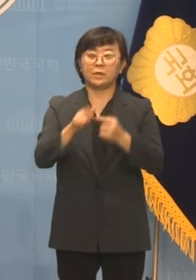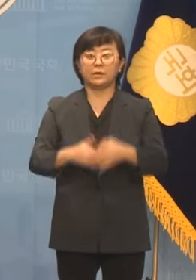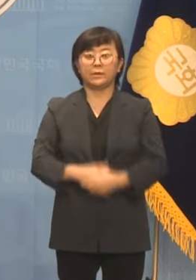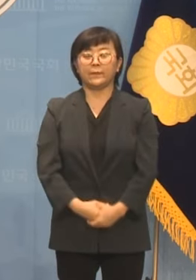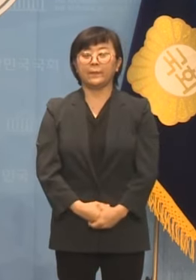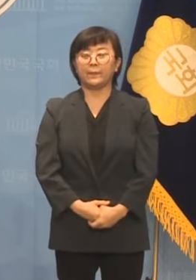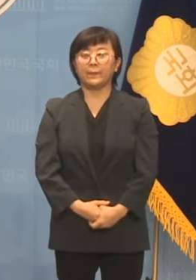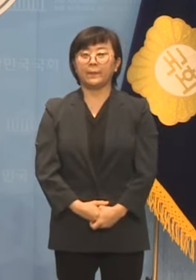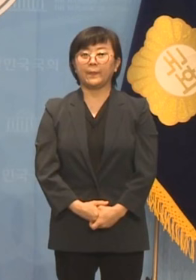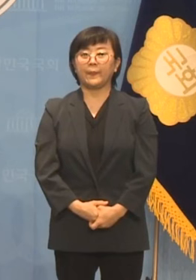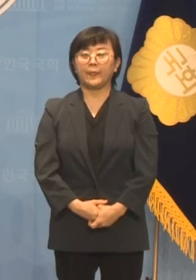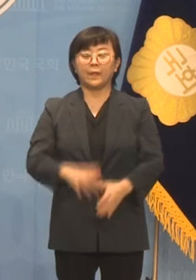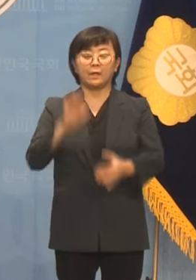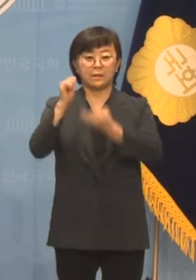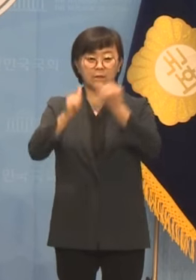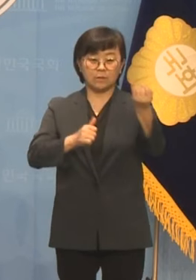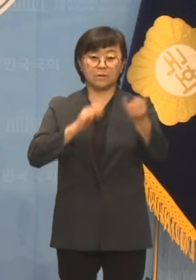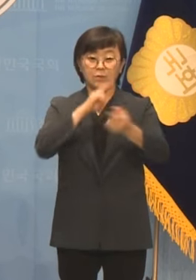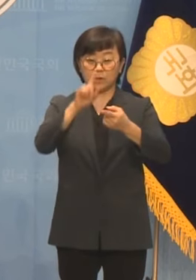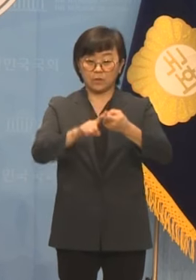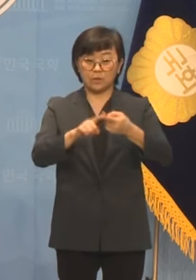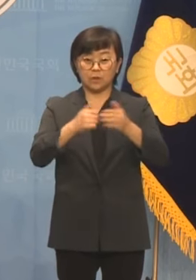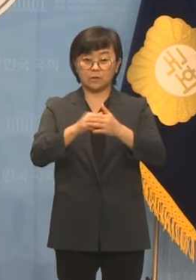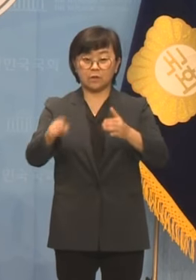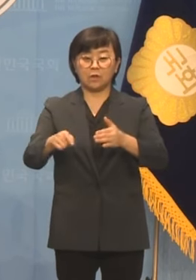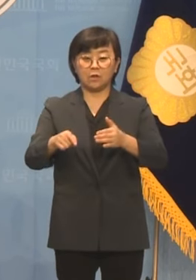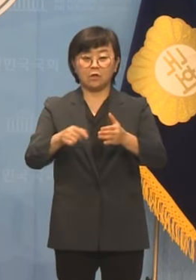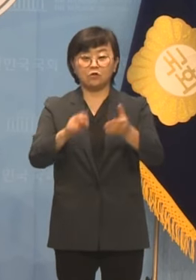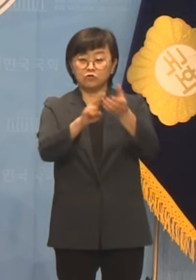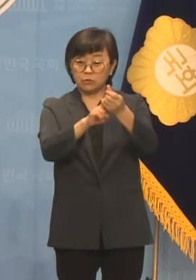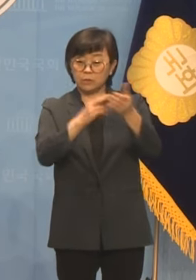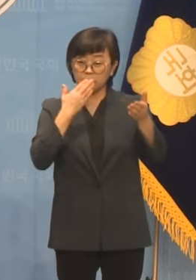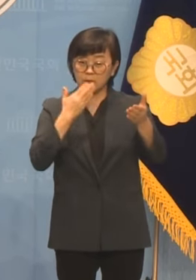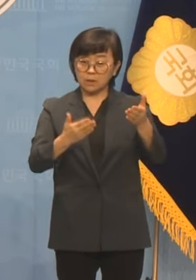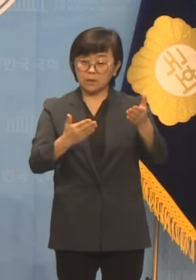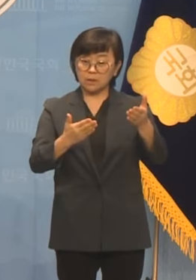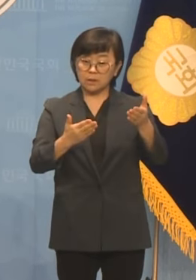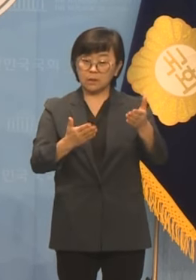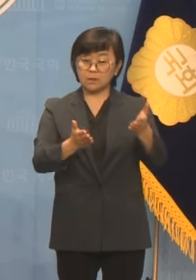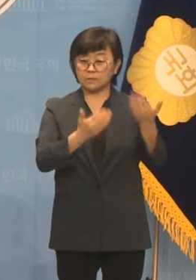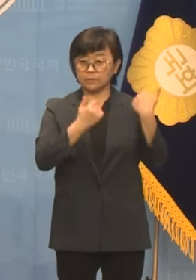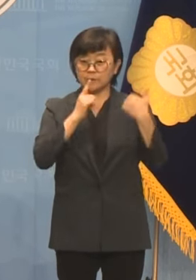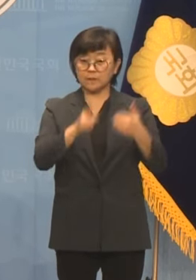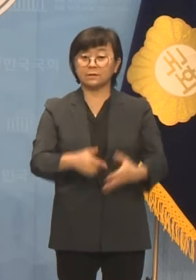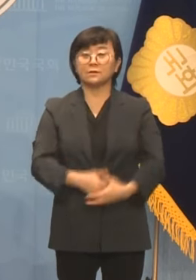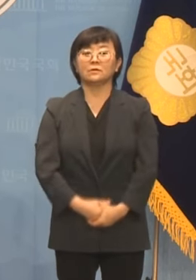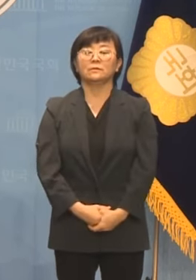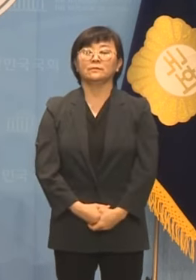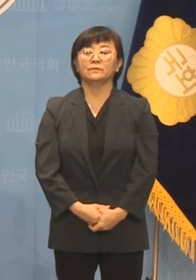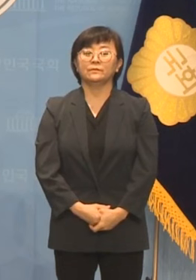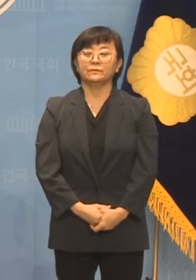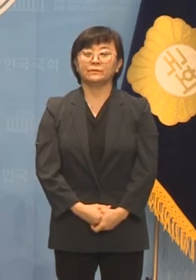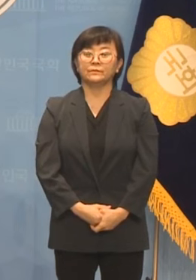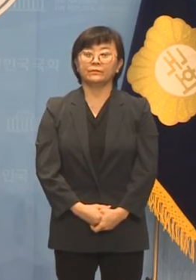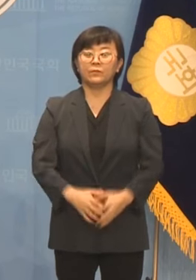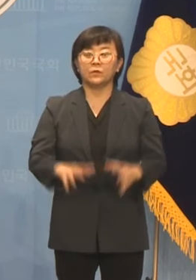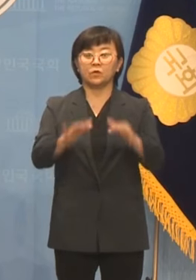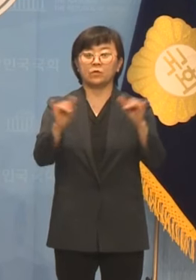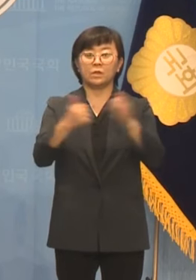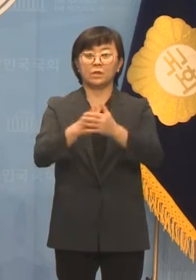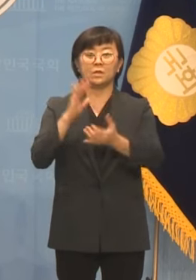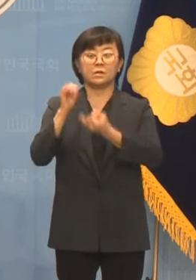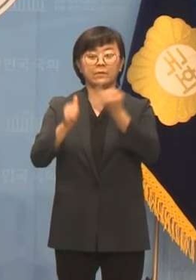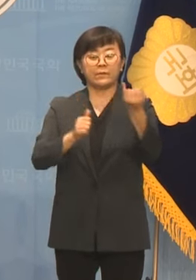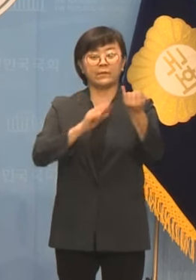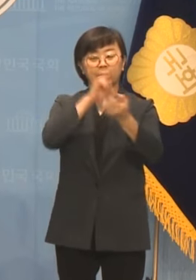하겠다는입니다 김건희 여사 의욕이 눈가리고 아하면 넘어갈 수 있는 일로 보입니까 국민은 김건희